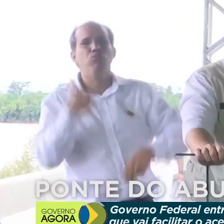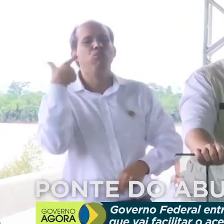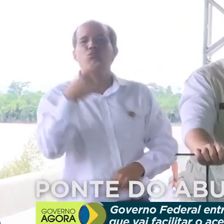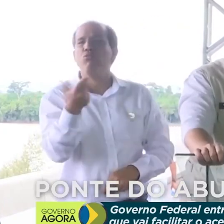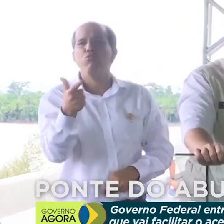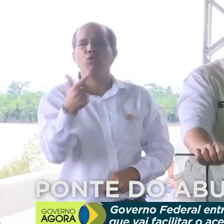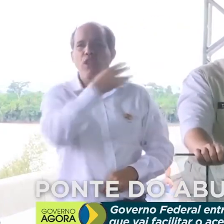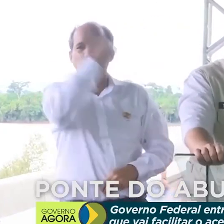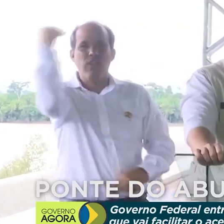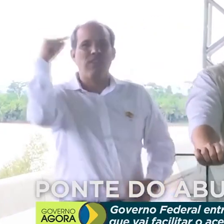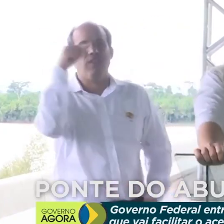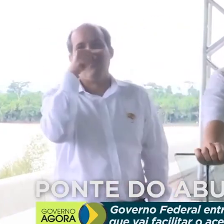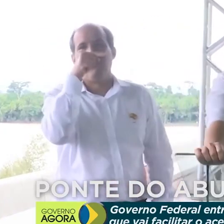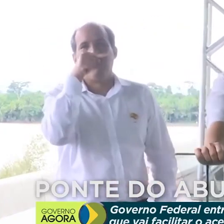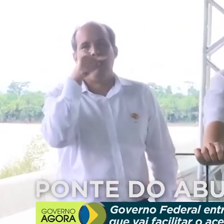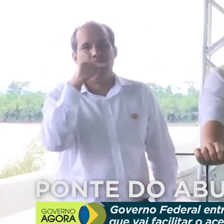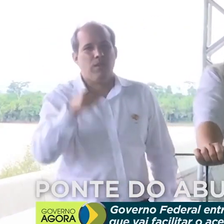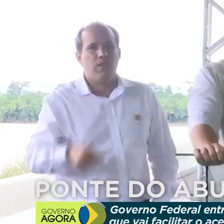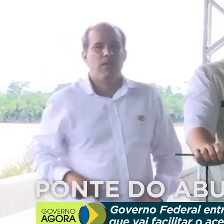esquecido.